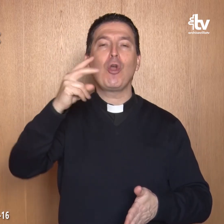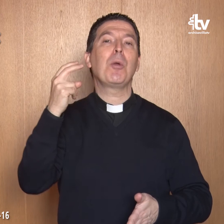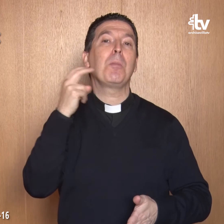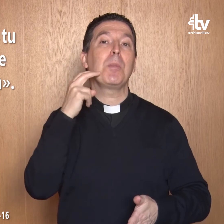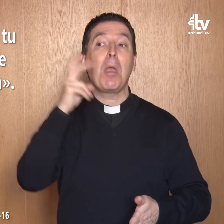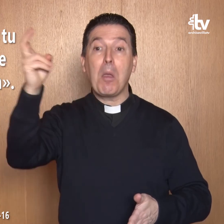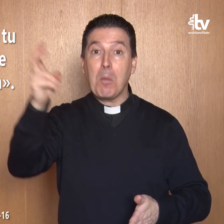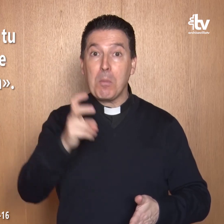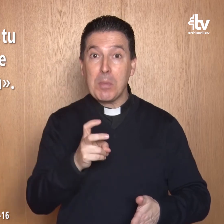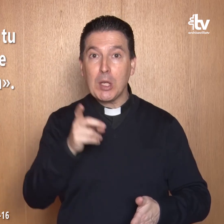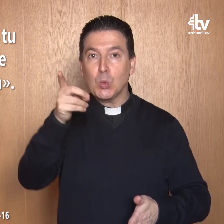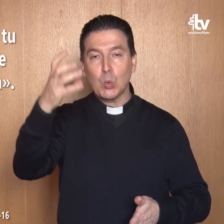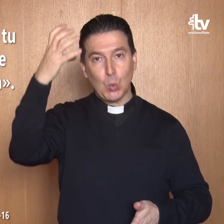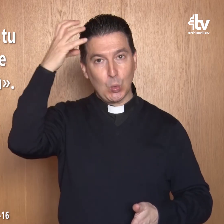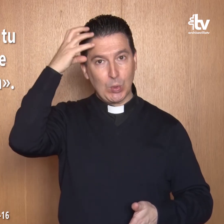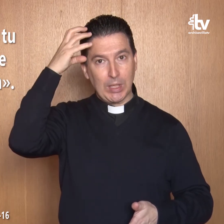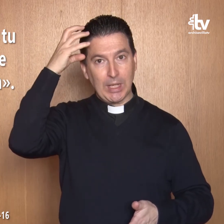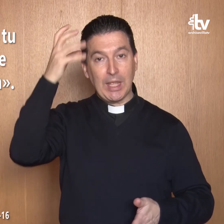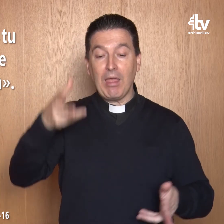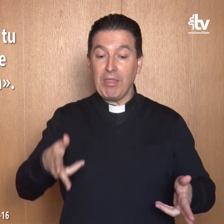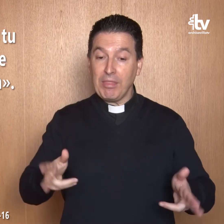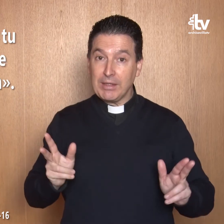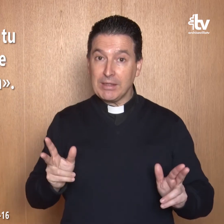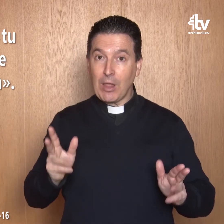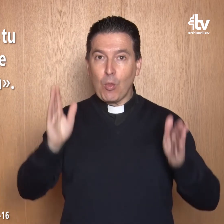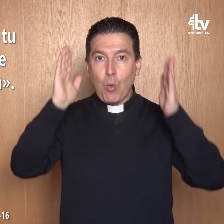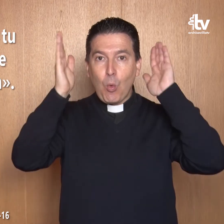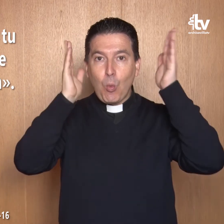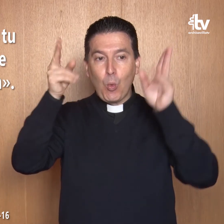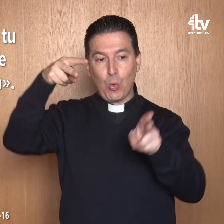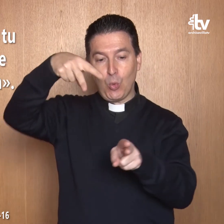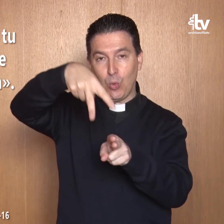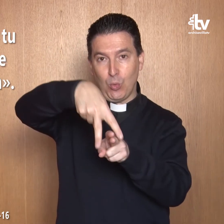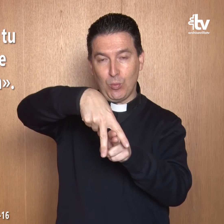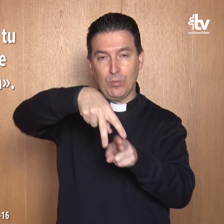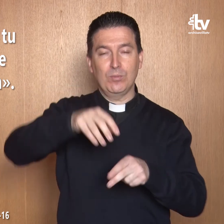He aquí que viene tu Rey, sentado sobre un pollino de asna